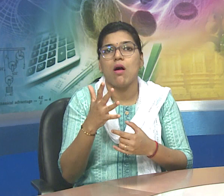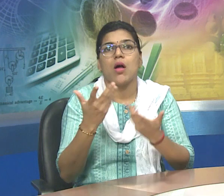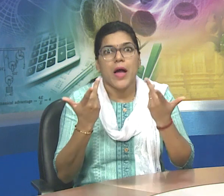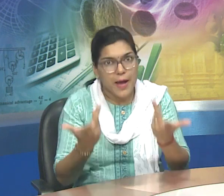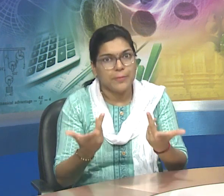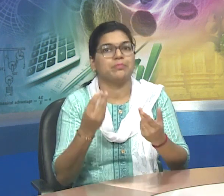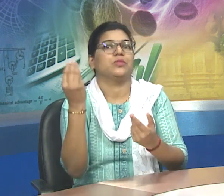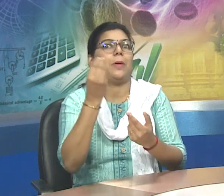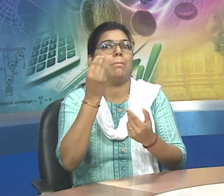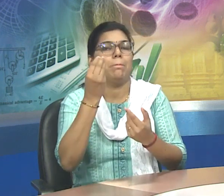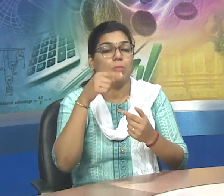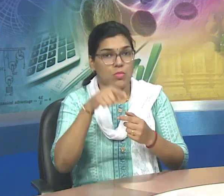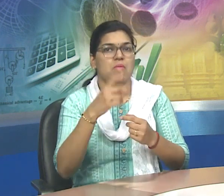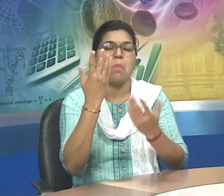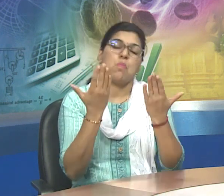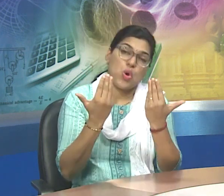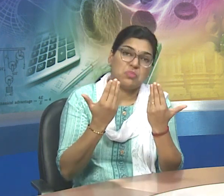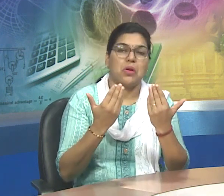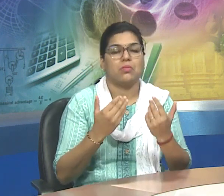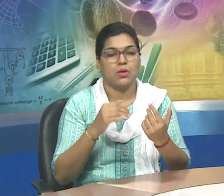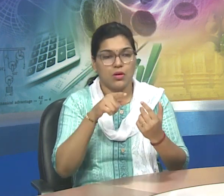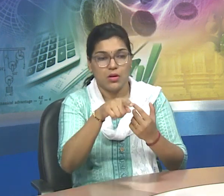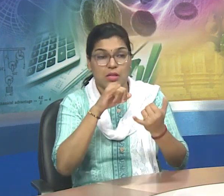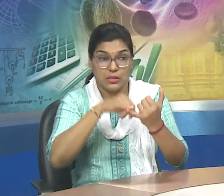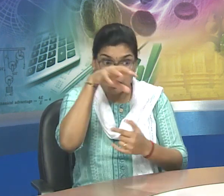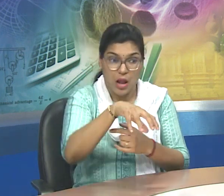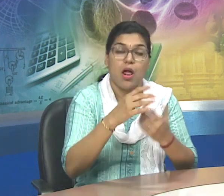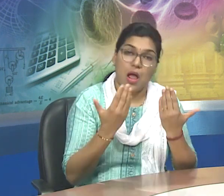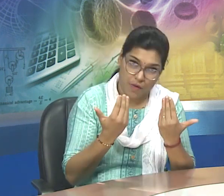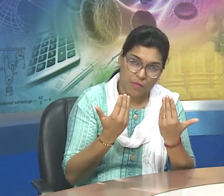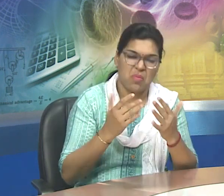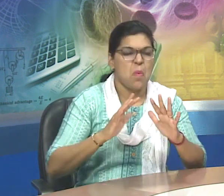तो कहने को आप कह सकते हैं एक छोटा स्टेट है, पर वो हो सकता है